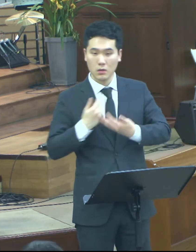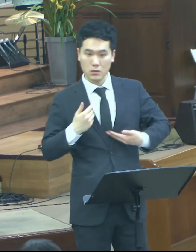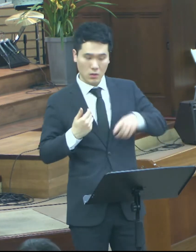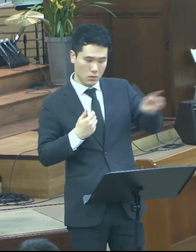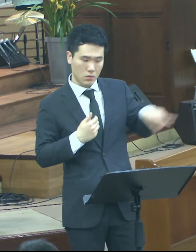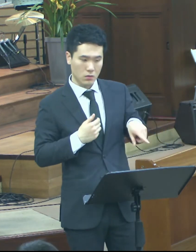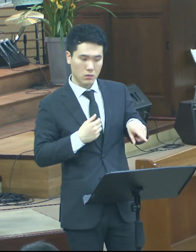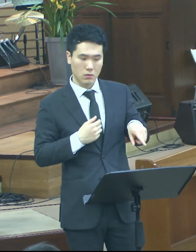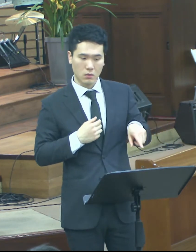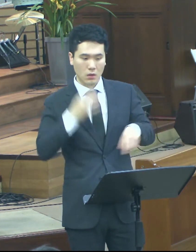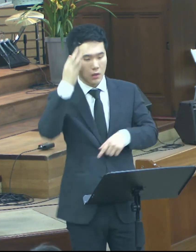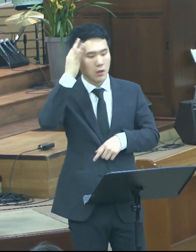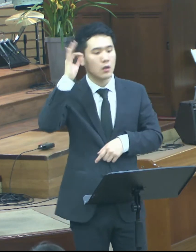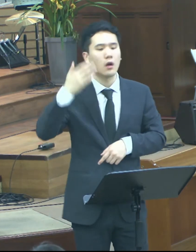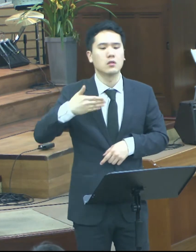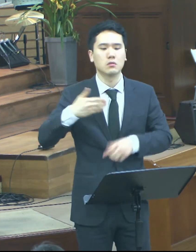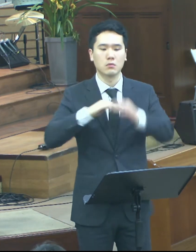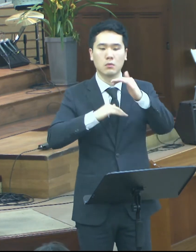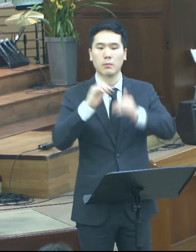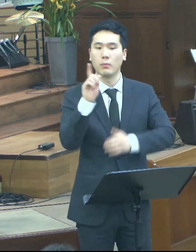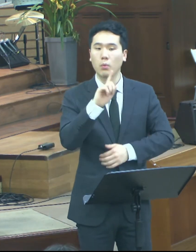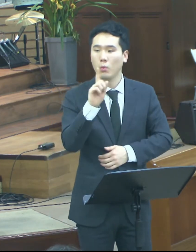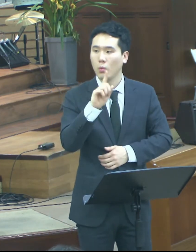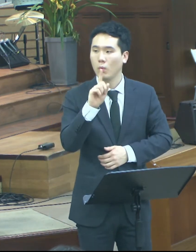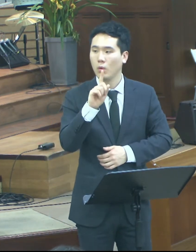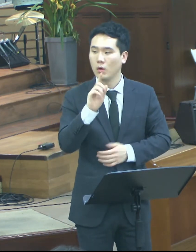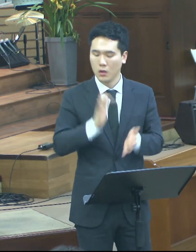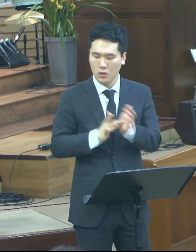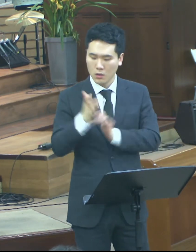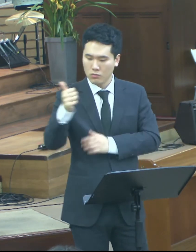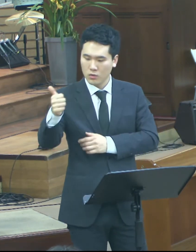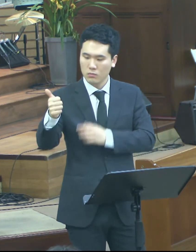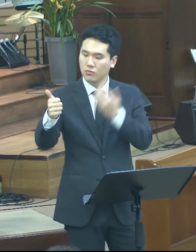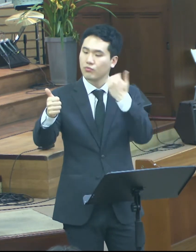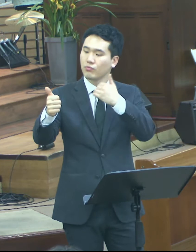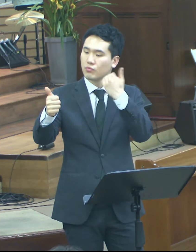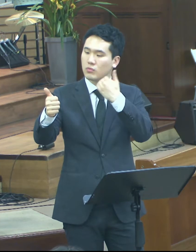뭘 알지 못한다는 거예요? 예수님이 누군지 아직 잘 모른다는 거예요.